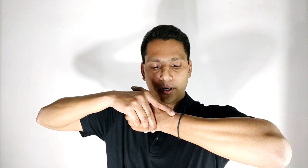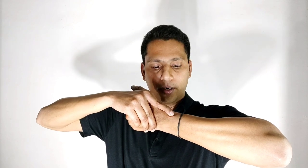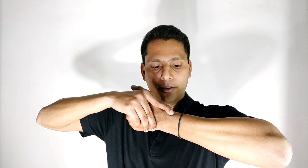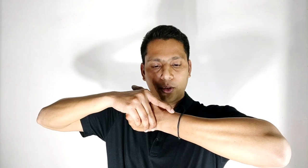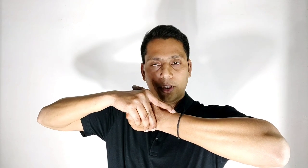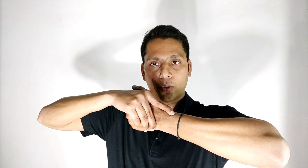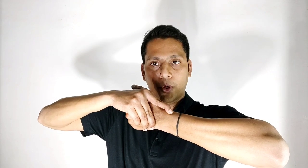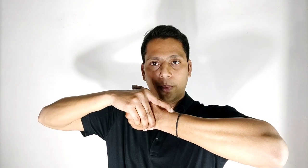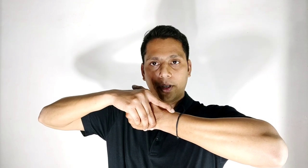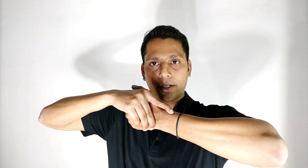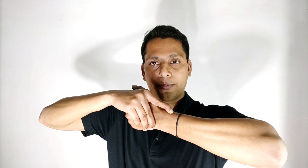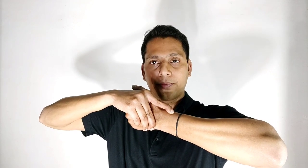मिलेगा